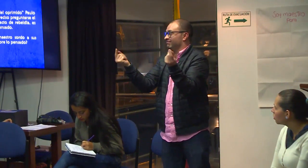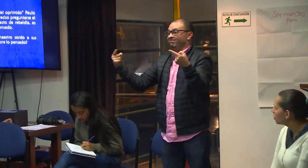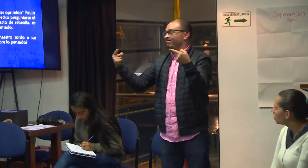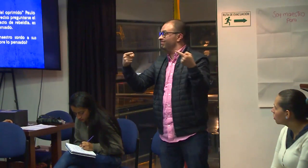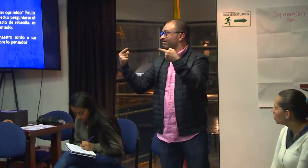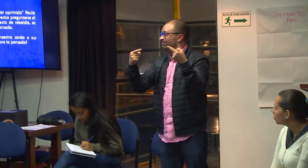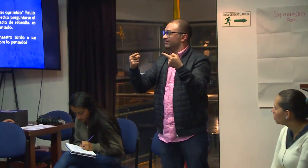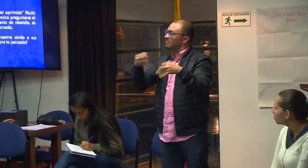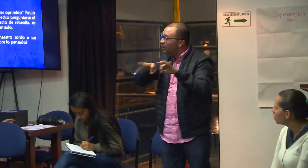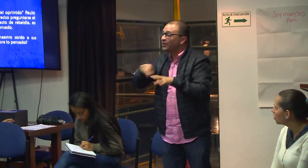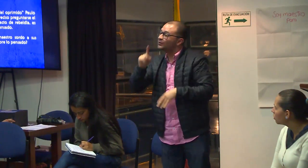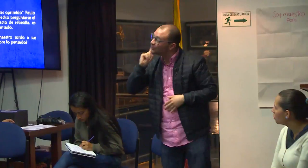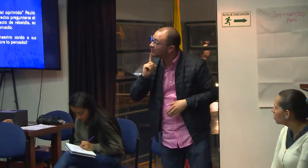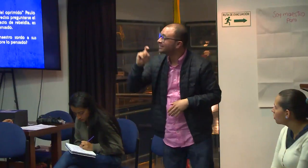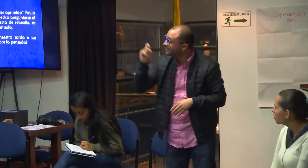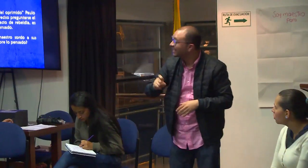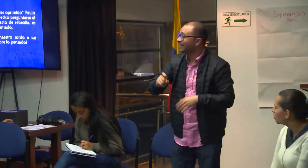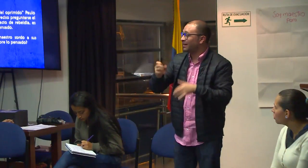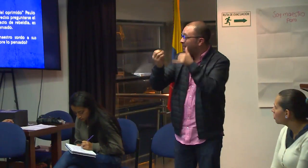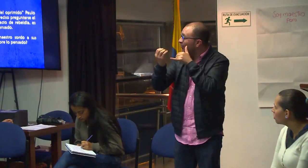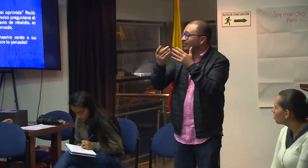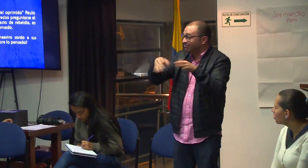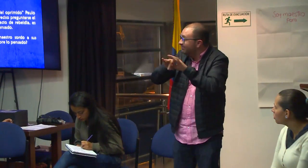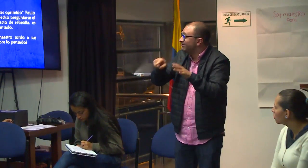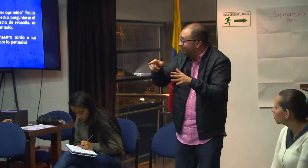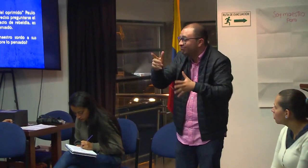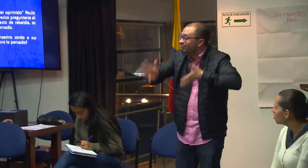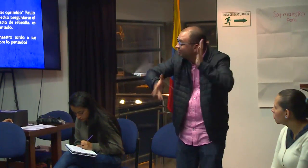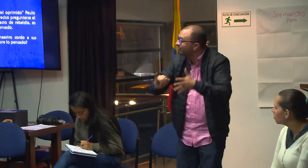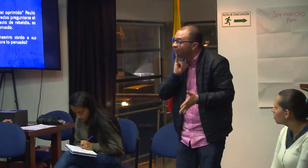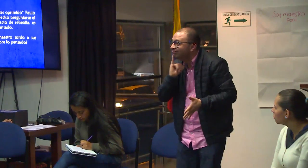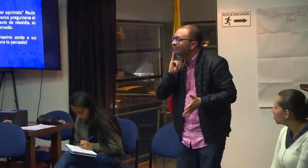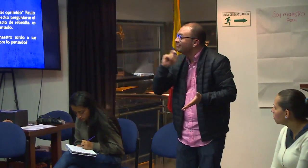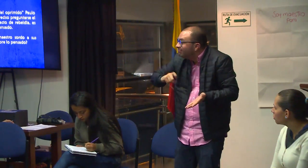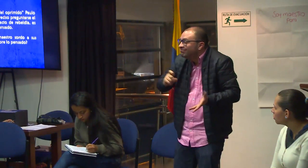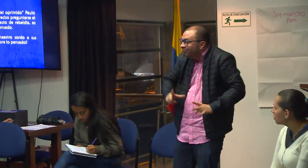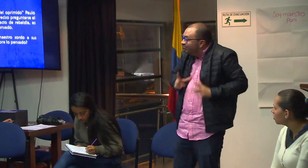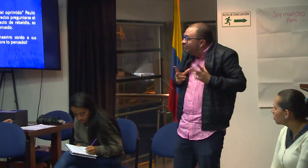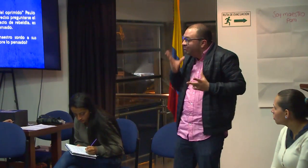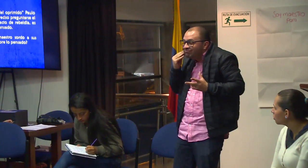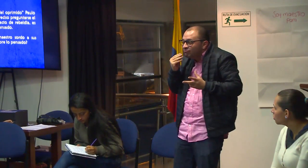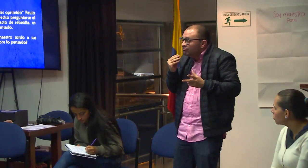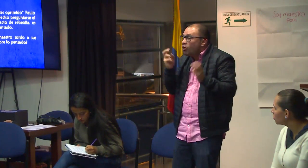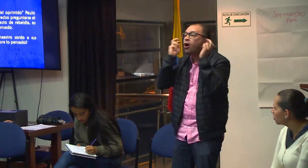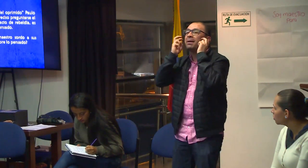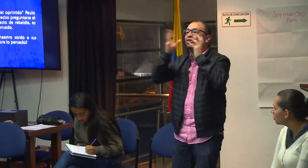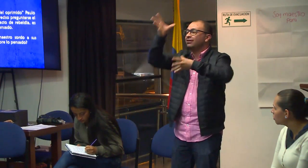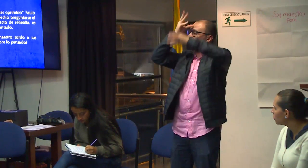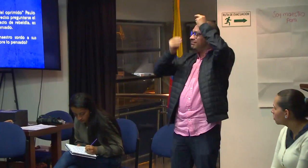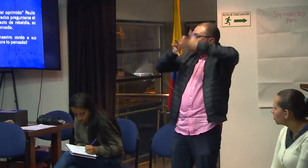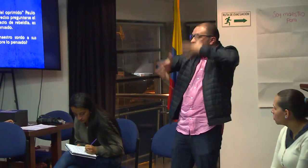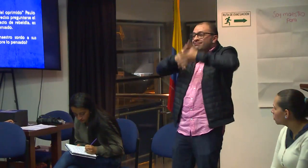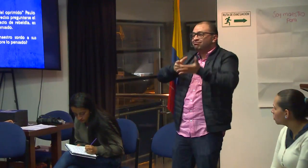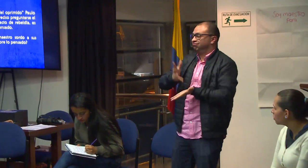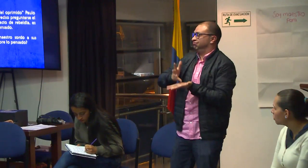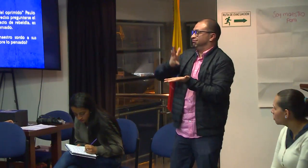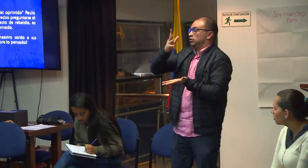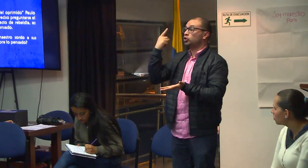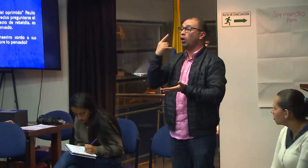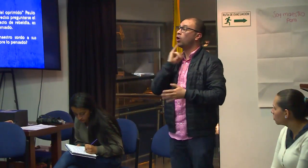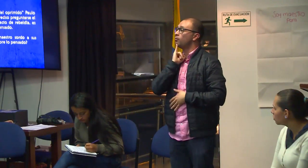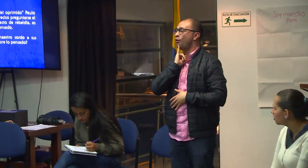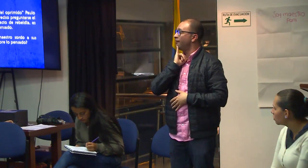enfoque socioantropológico, sino que busquemos ese punto de encuentro para pensarnos la educación de la persona sorda, cómo llega